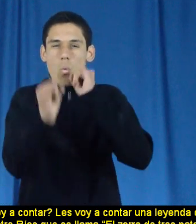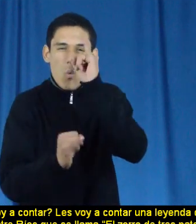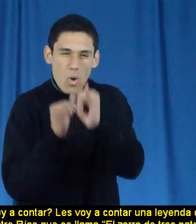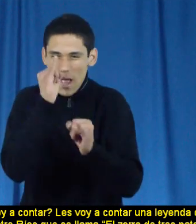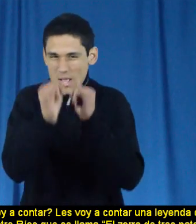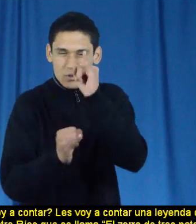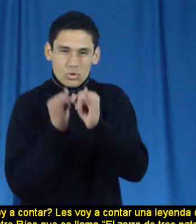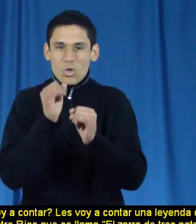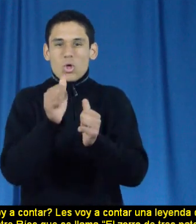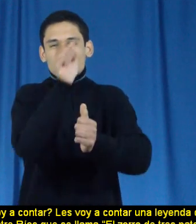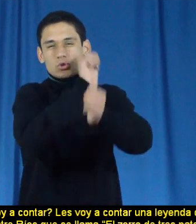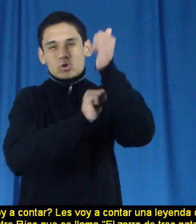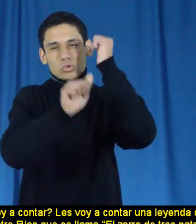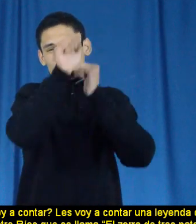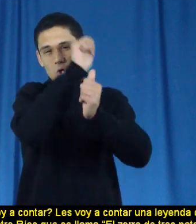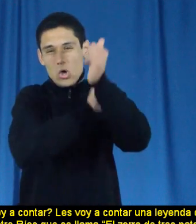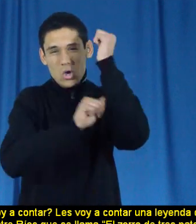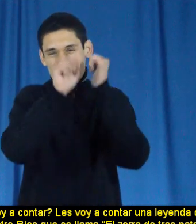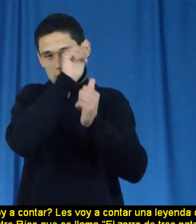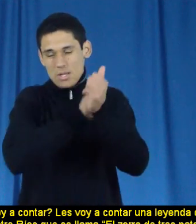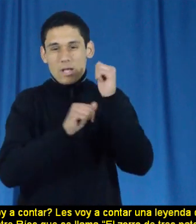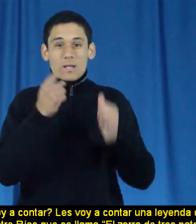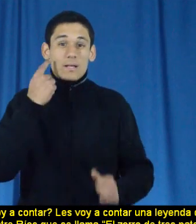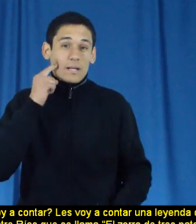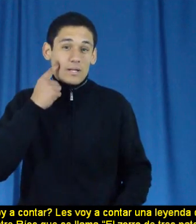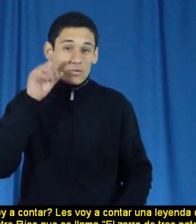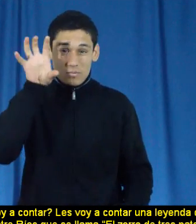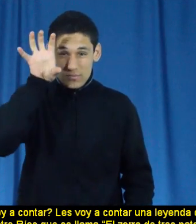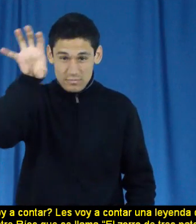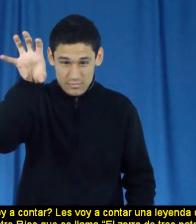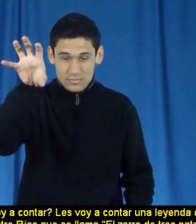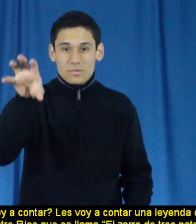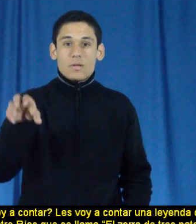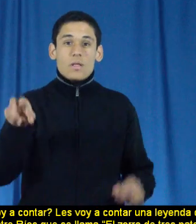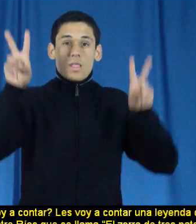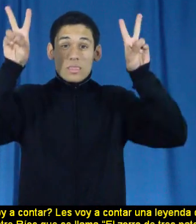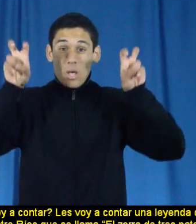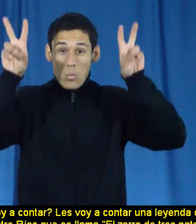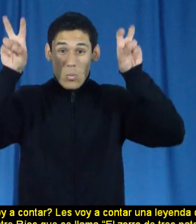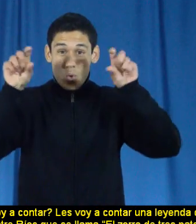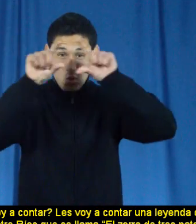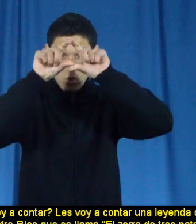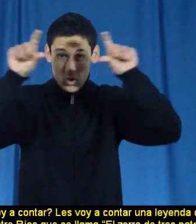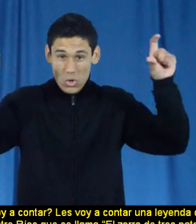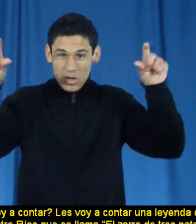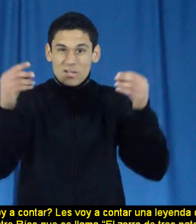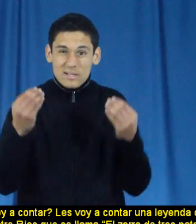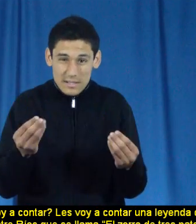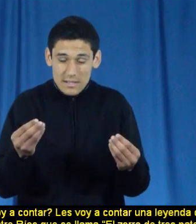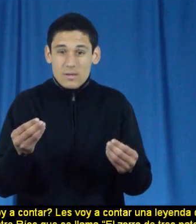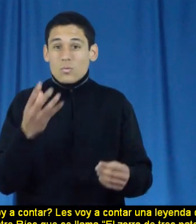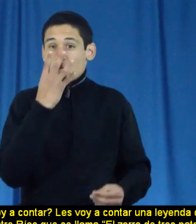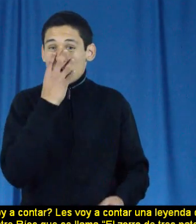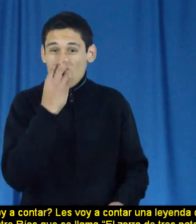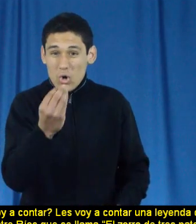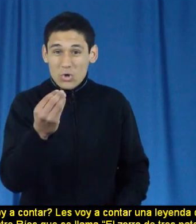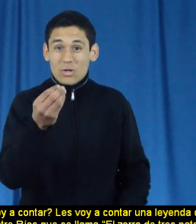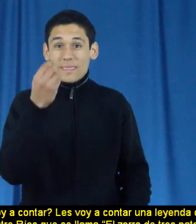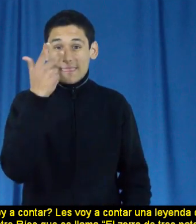Hola, ¿qué les voy a contar? Les voy a contar una leyenda de la provincia de Entre Ríos que se llama El zorro de tres